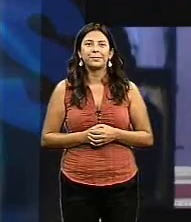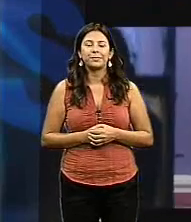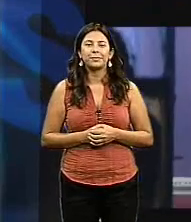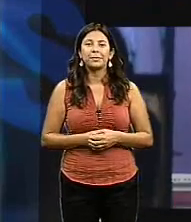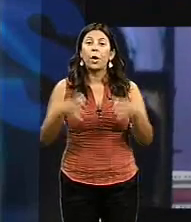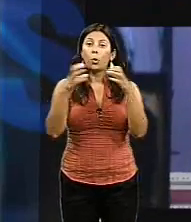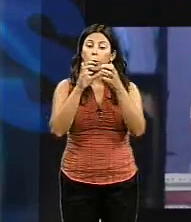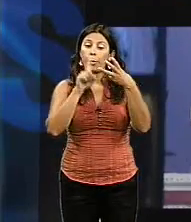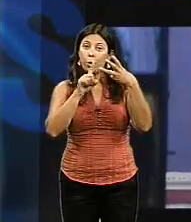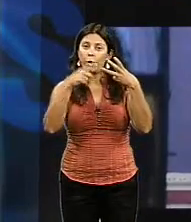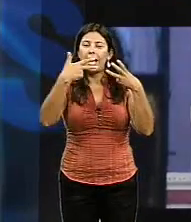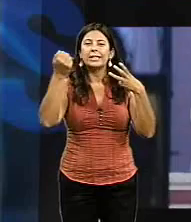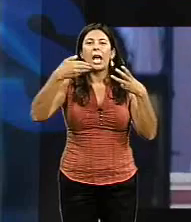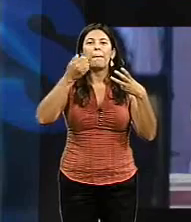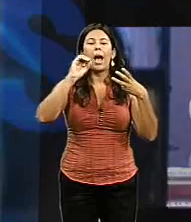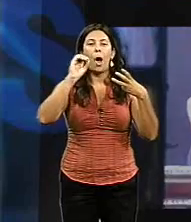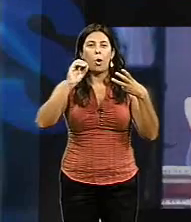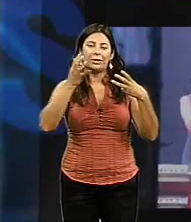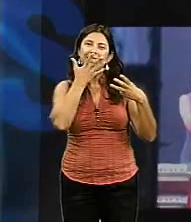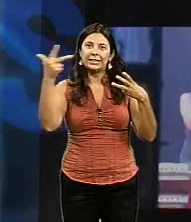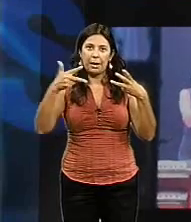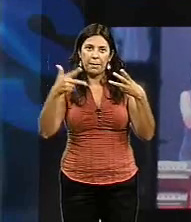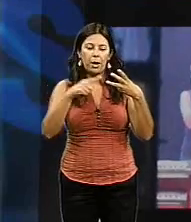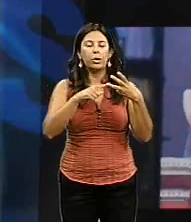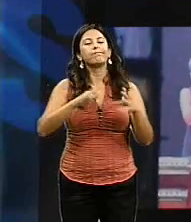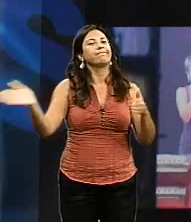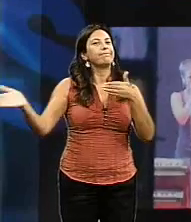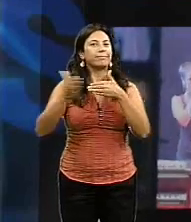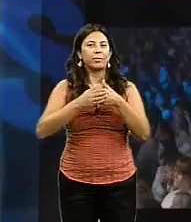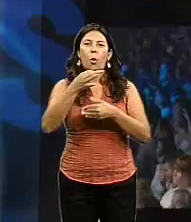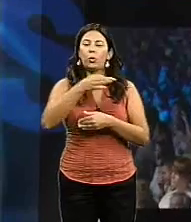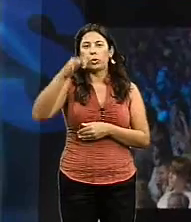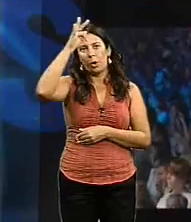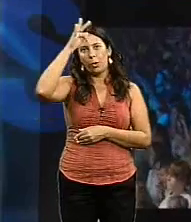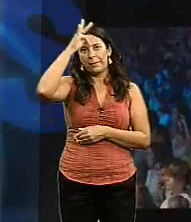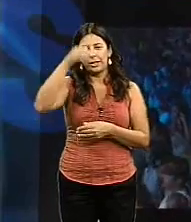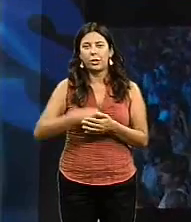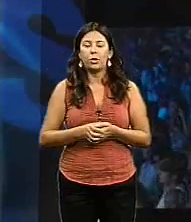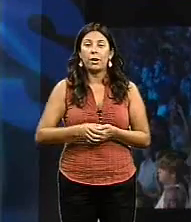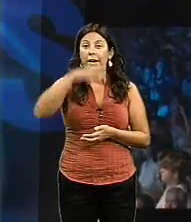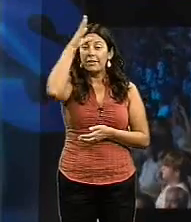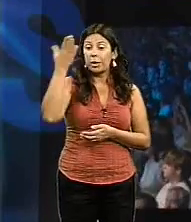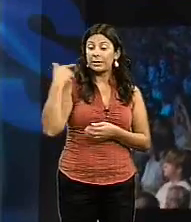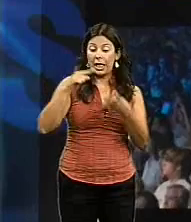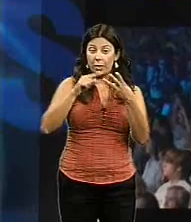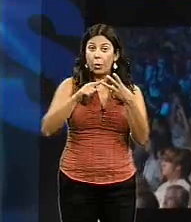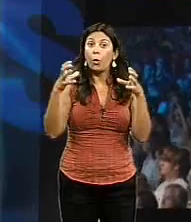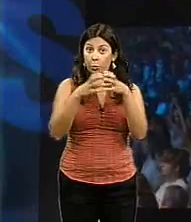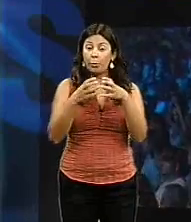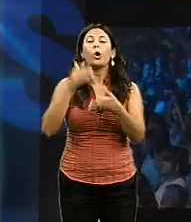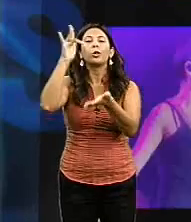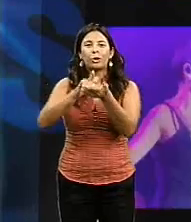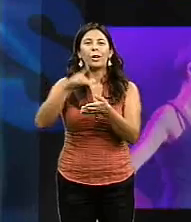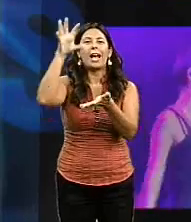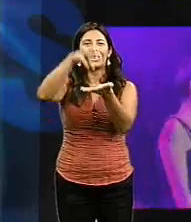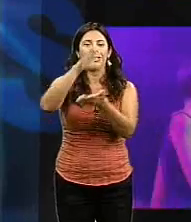grupo Chamba fue el encargado de cerrar los conciertos de la Playa Victoria la noche del domingo. El verano pasado fue en el Castillo de San Sebastián.